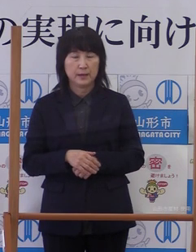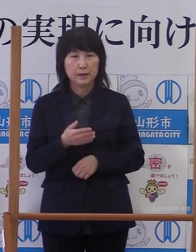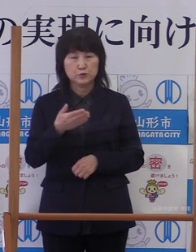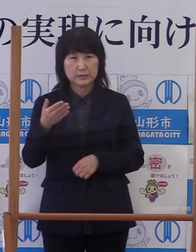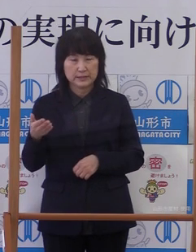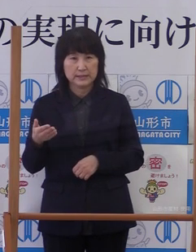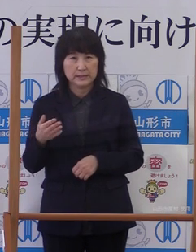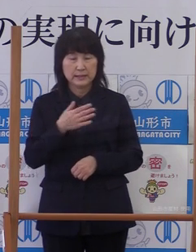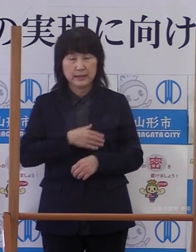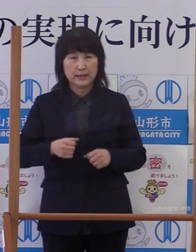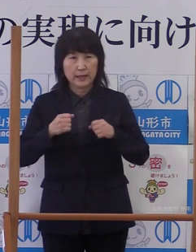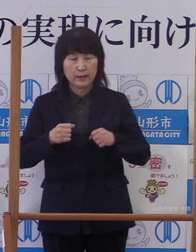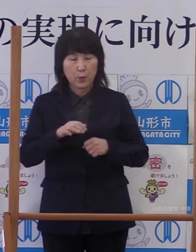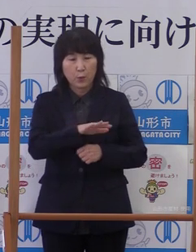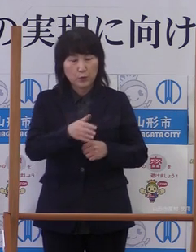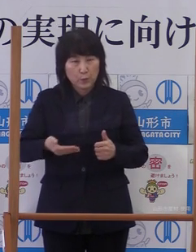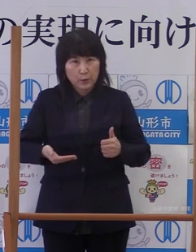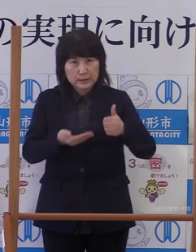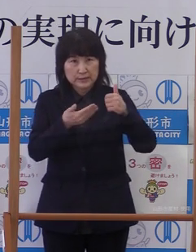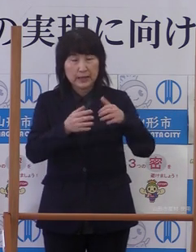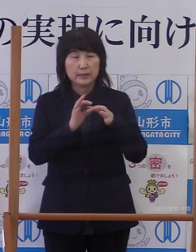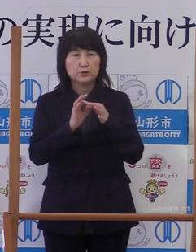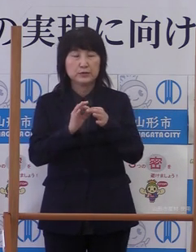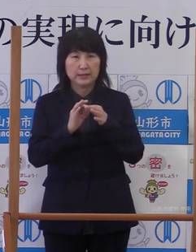次に、健やかな子どもの育成についてです。